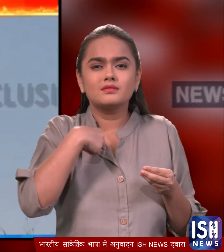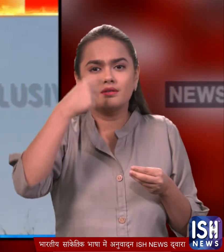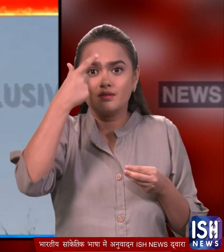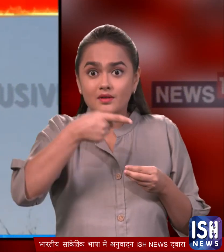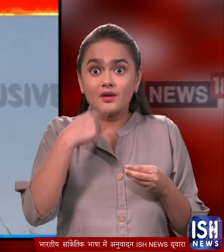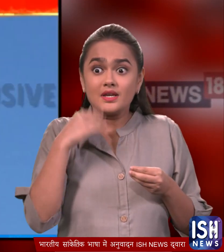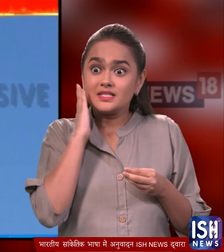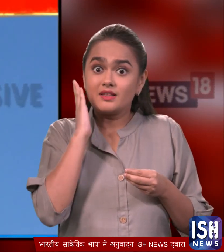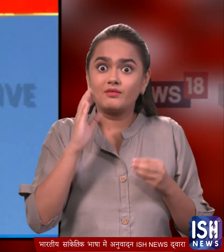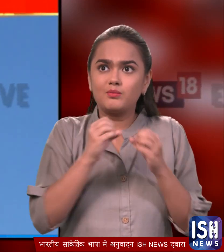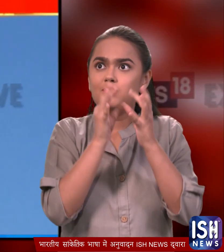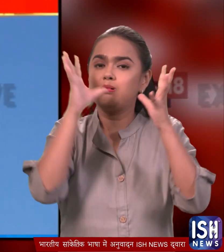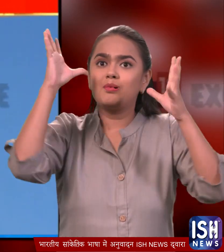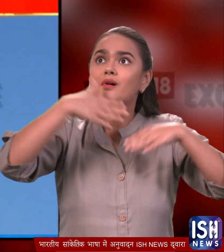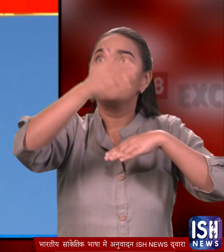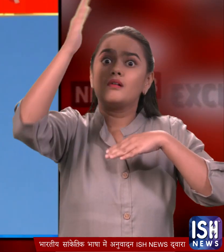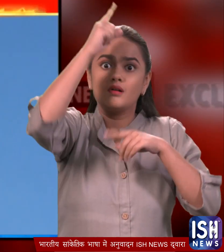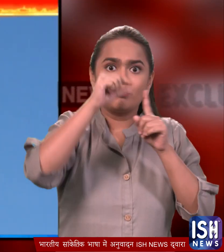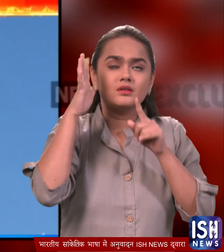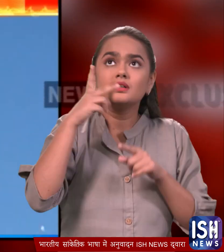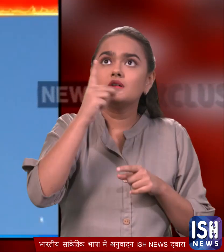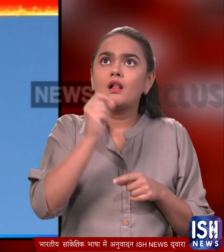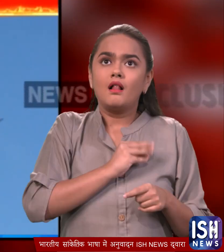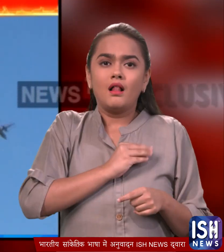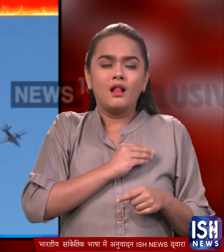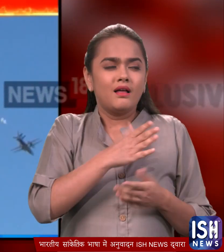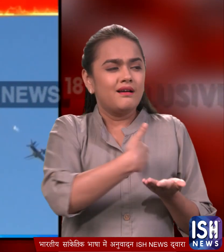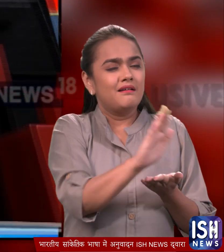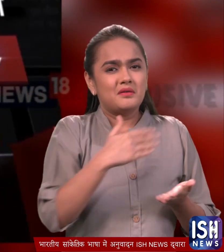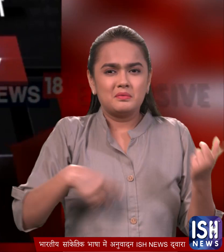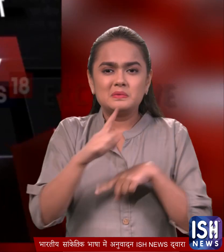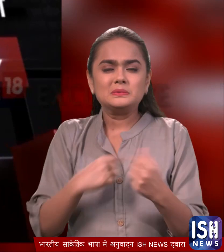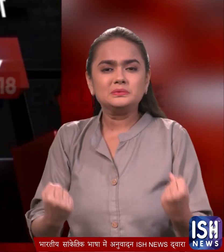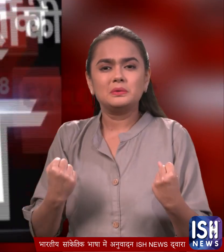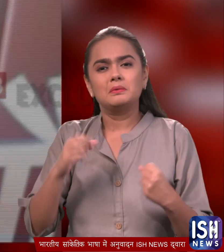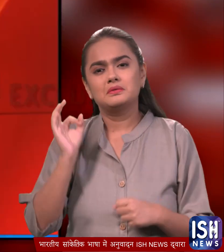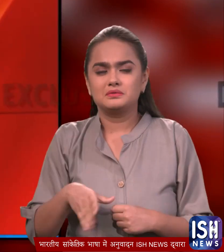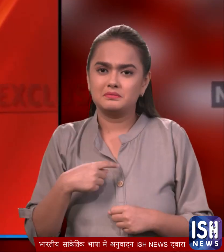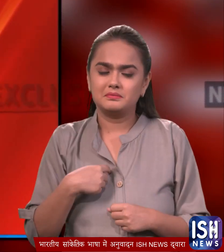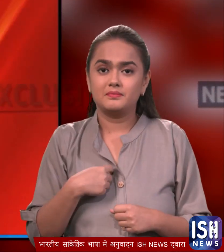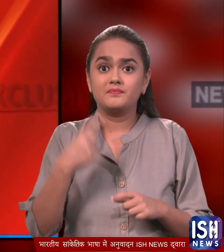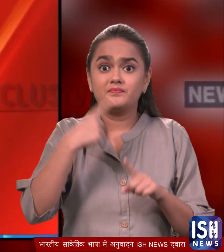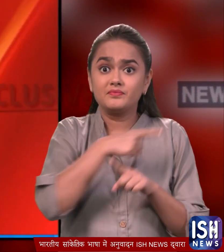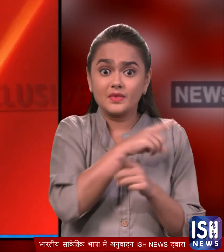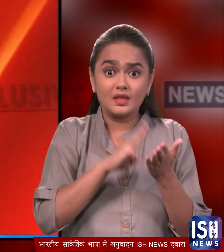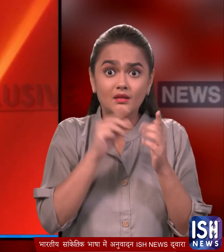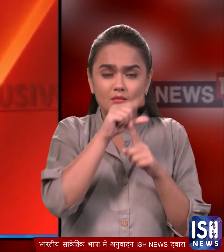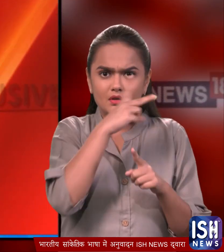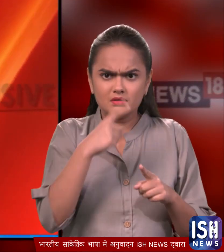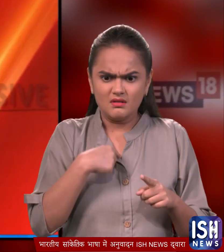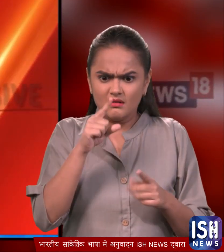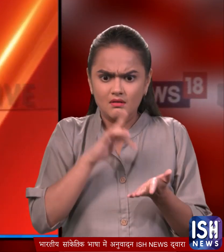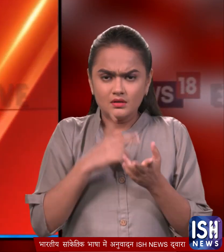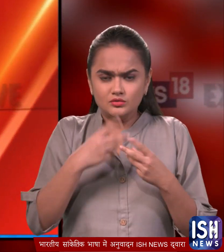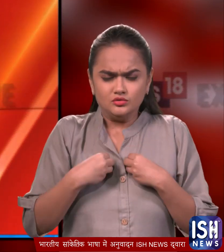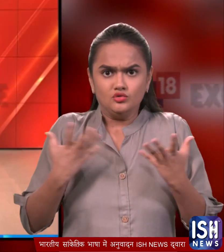के सफेद पैराशूट आसमान में उड़ान भरते हुए भी दिखे, जो पाकिस्तान के हौसले पस्त करने के लिए काफी थे। एमपी के मुरैना से दिल दहला देने वाली एक घटना